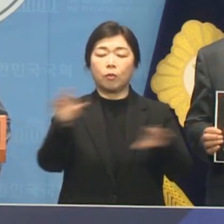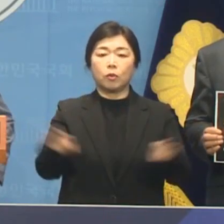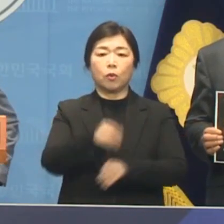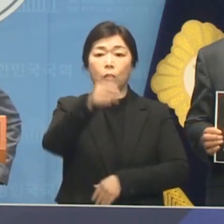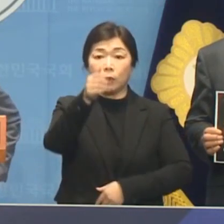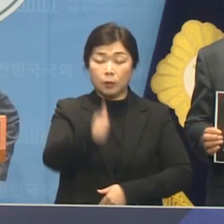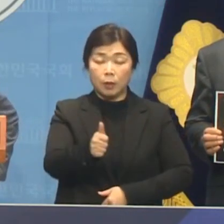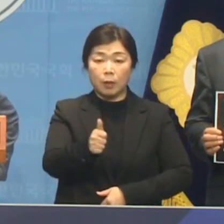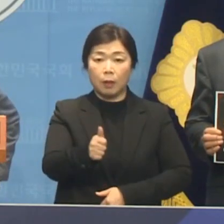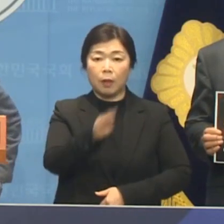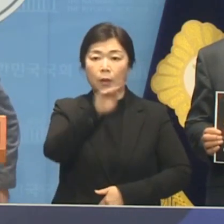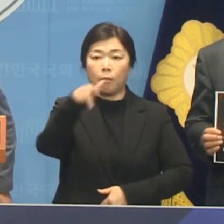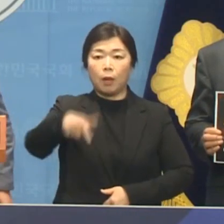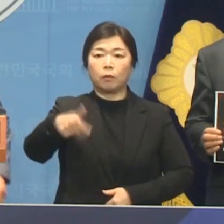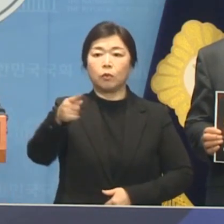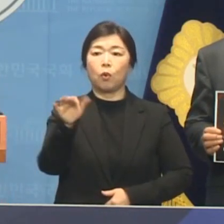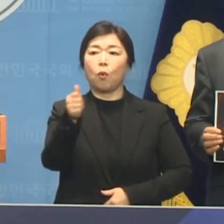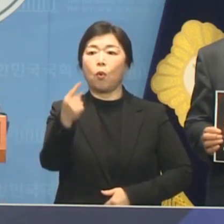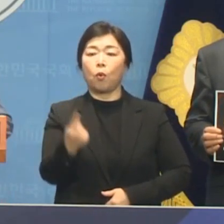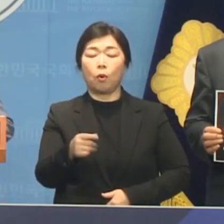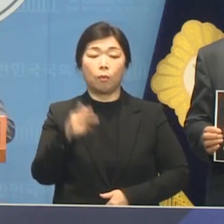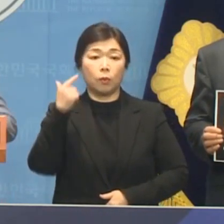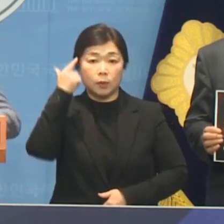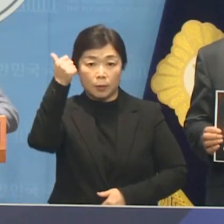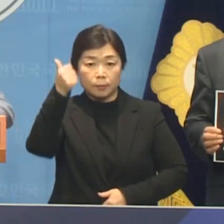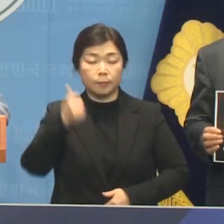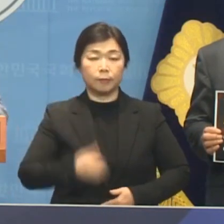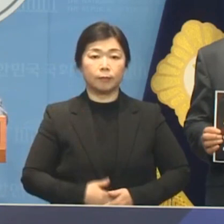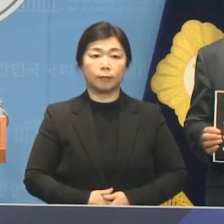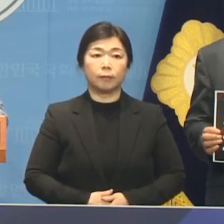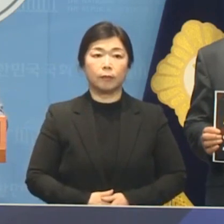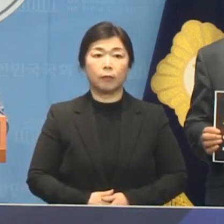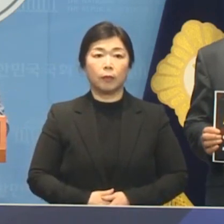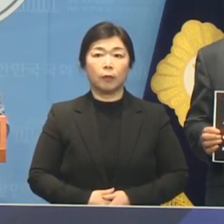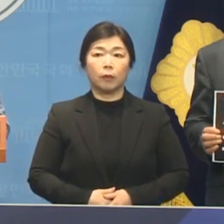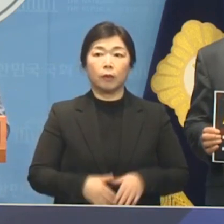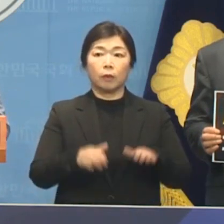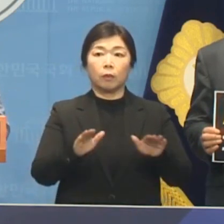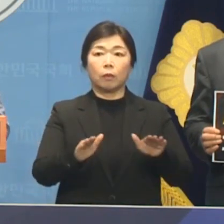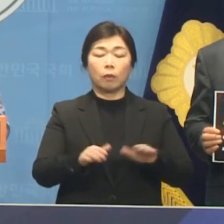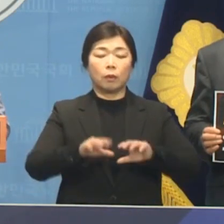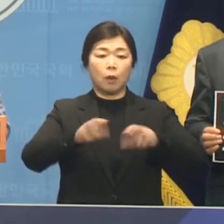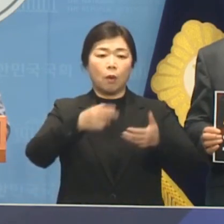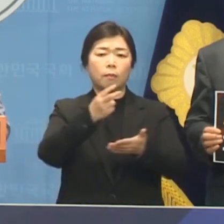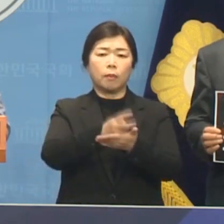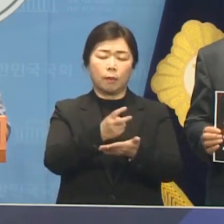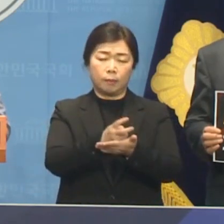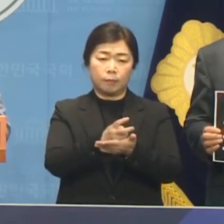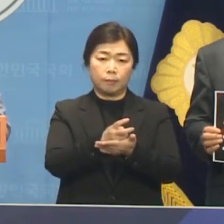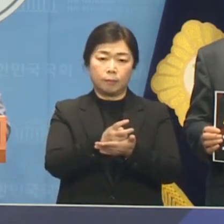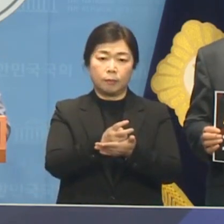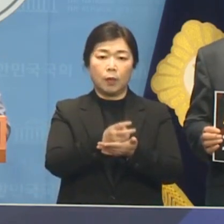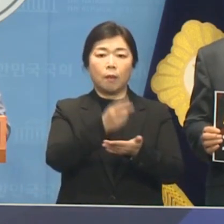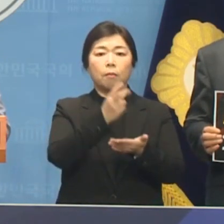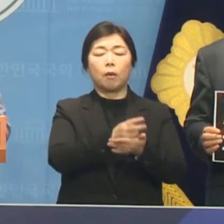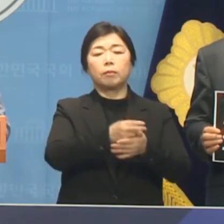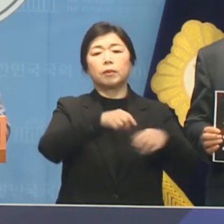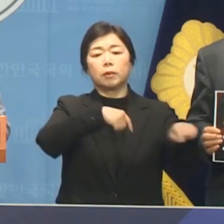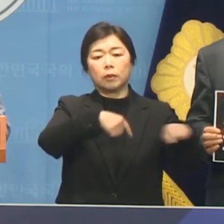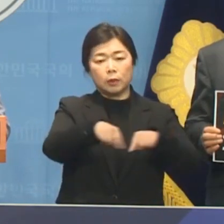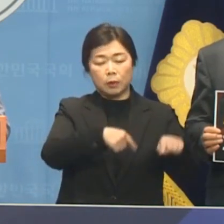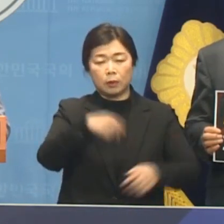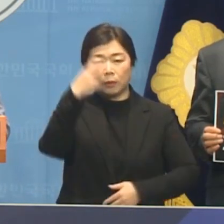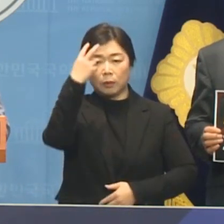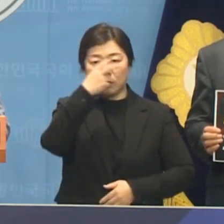박종호 목사입니다. 오늘 우리는 대한민국의 헌법 법치를 지키기